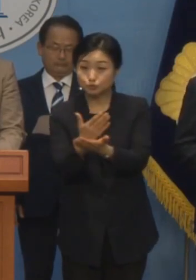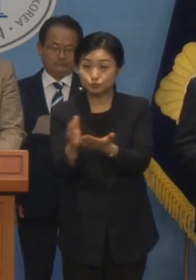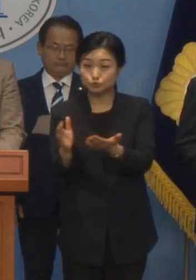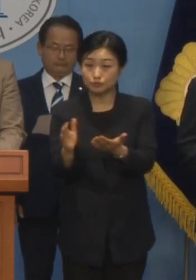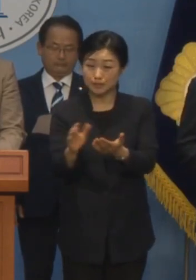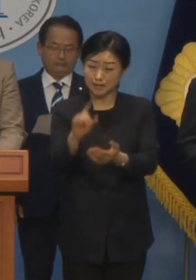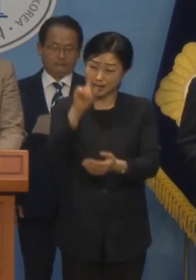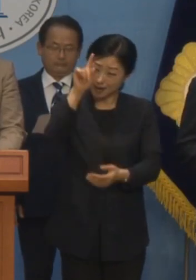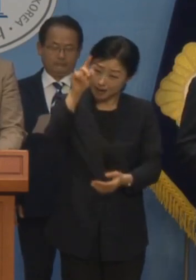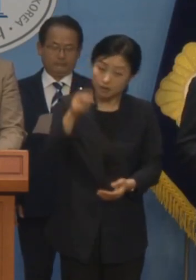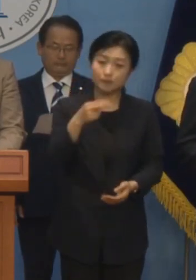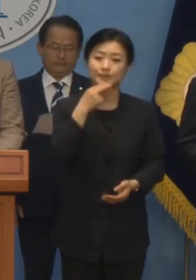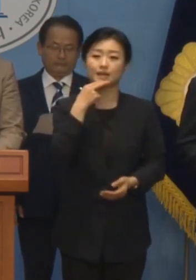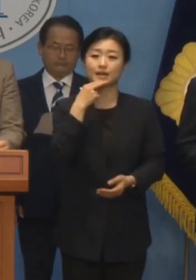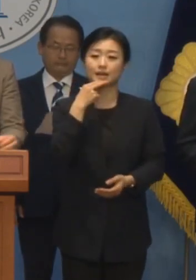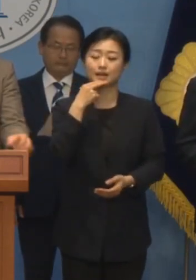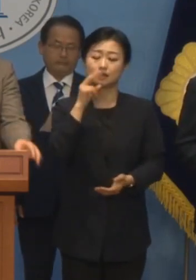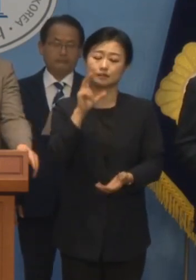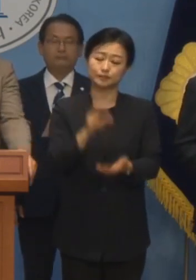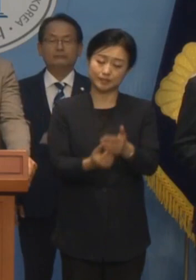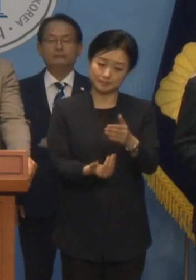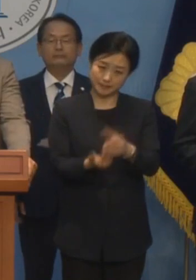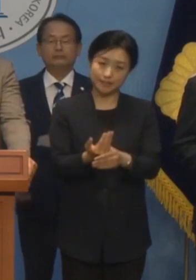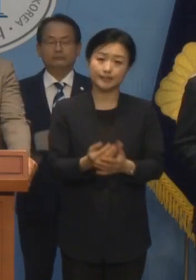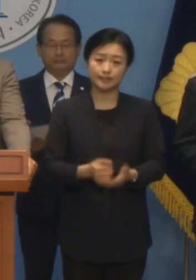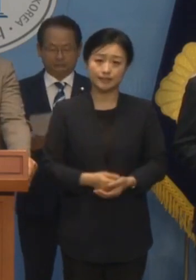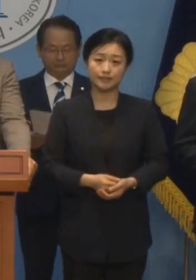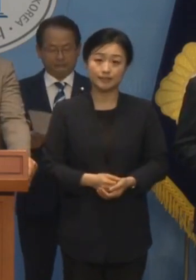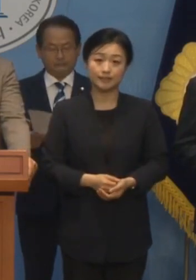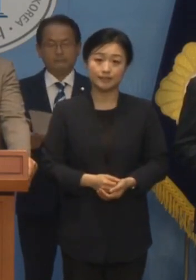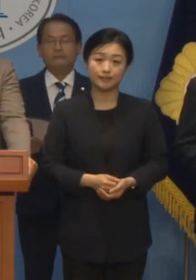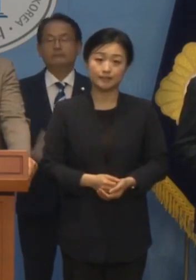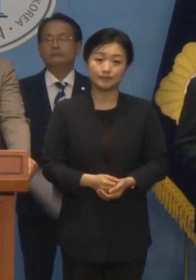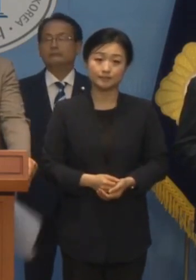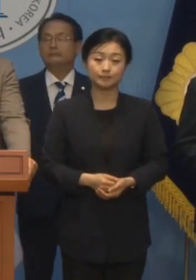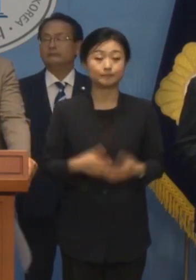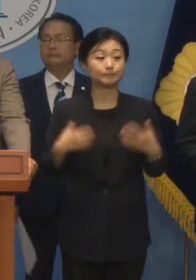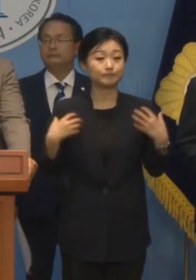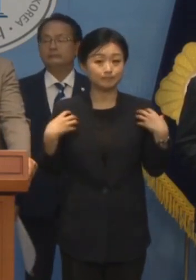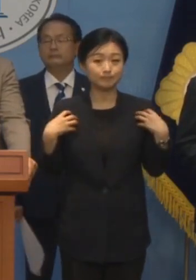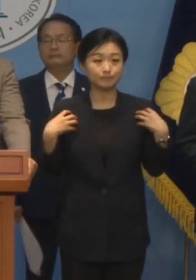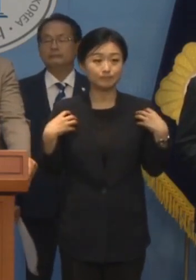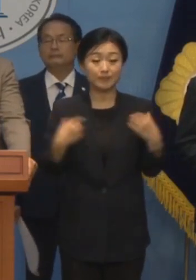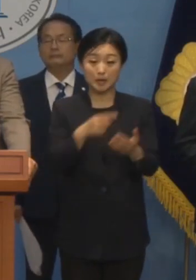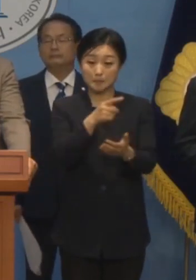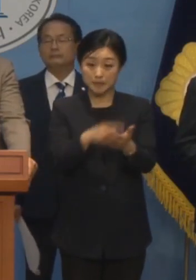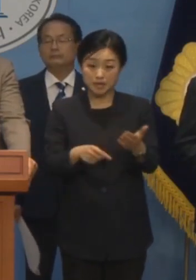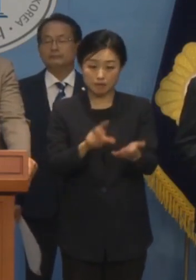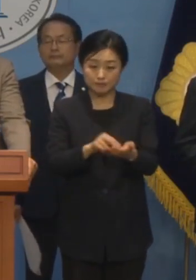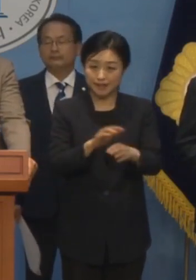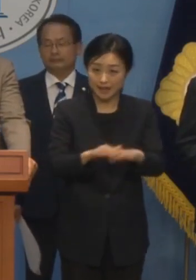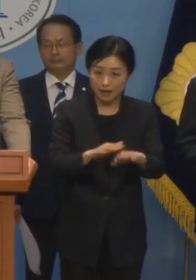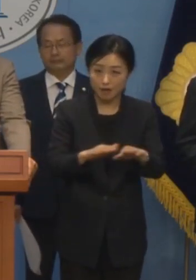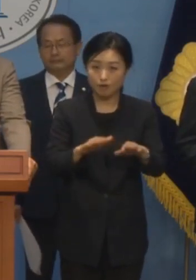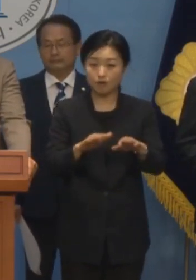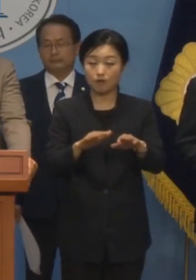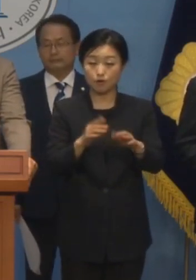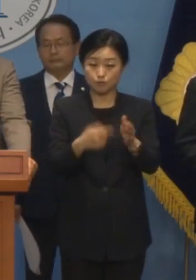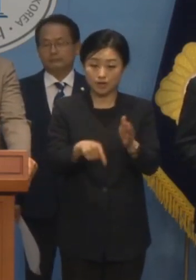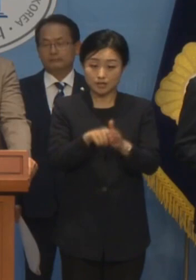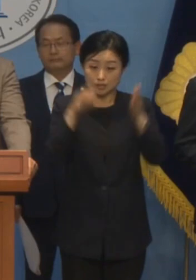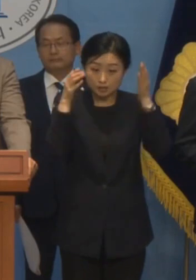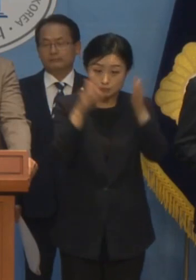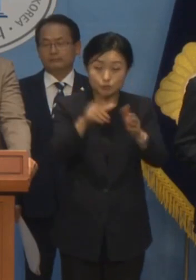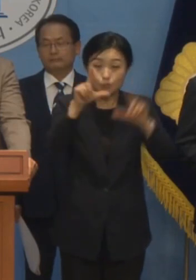제대로 되지 않는 실태가 곳곳에서 보고되고 있습니다. 정부가 피해 수습과 확산 방지를 위해